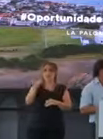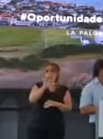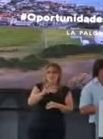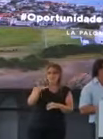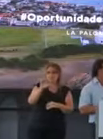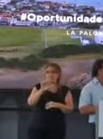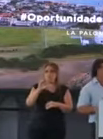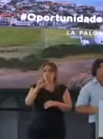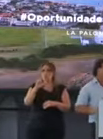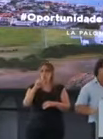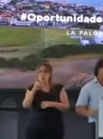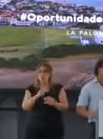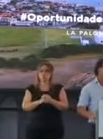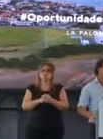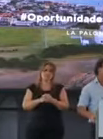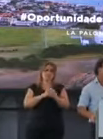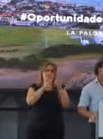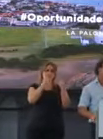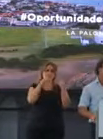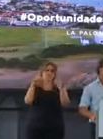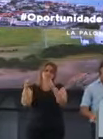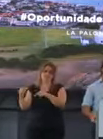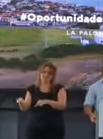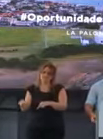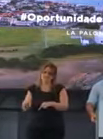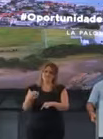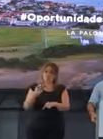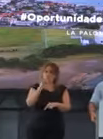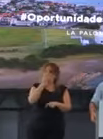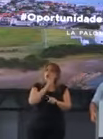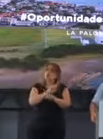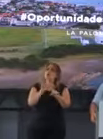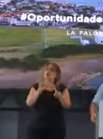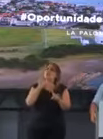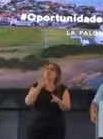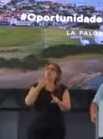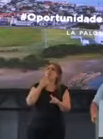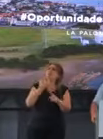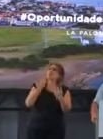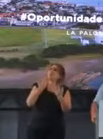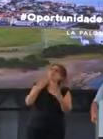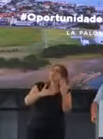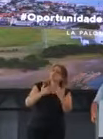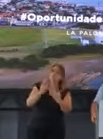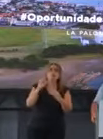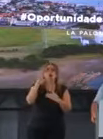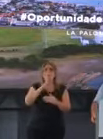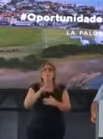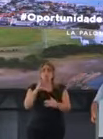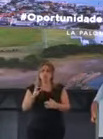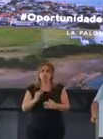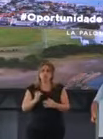UTU, en todo el país. No es por falta de infraestructura y posibilidades.